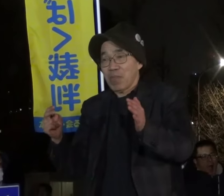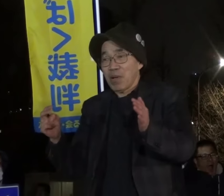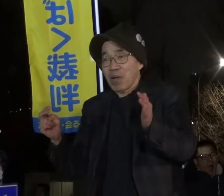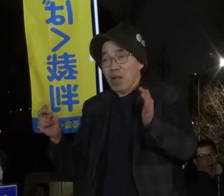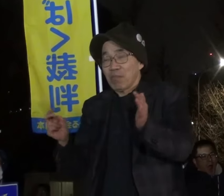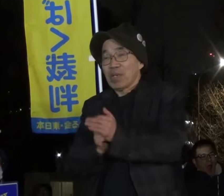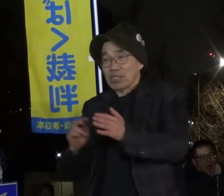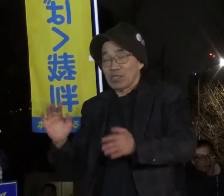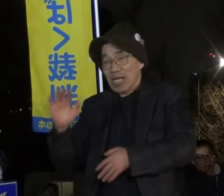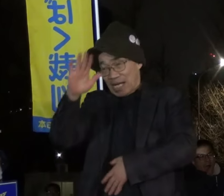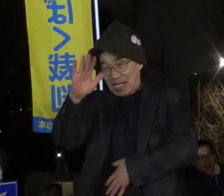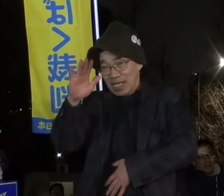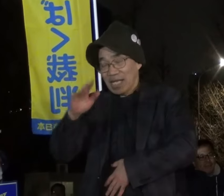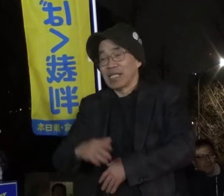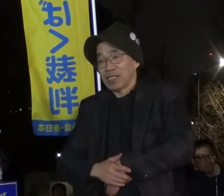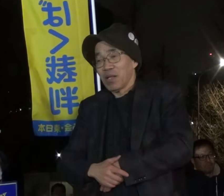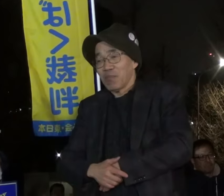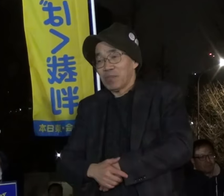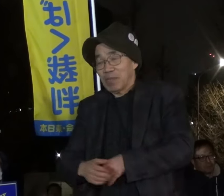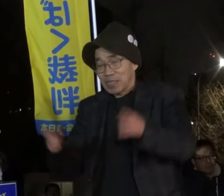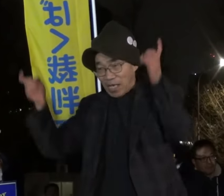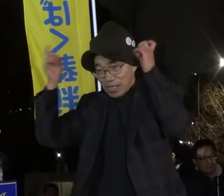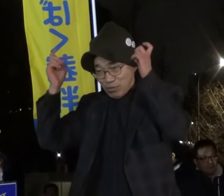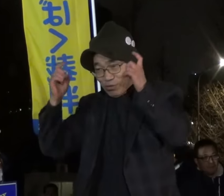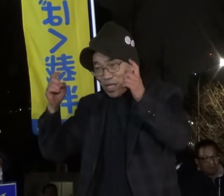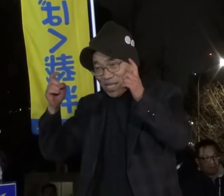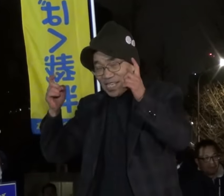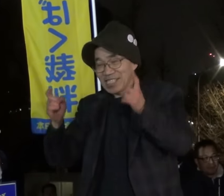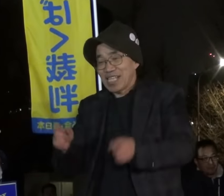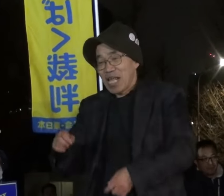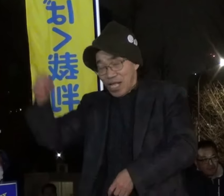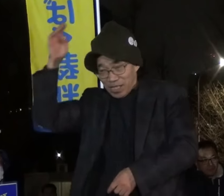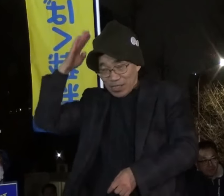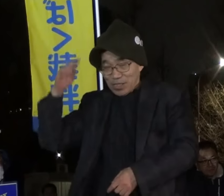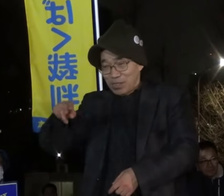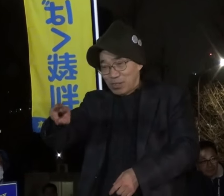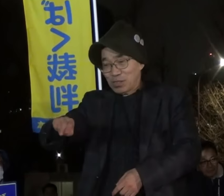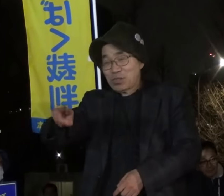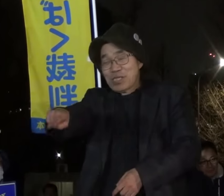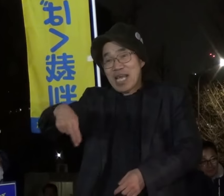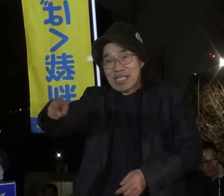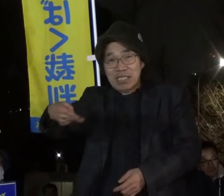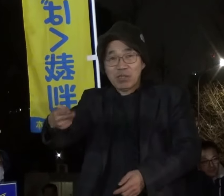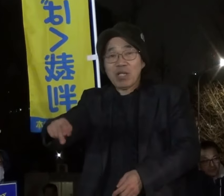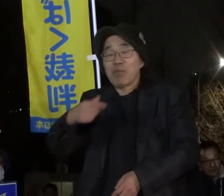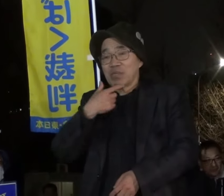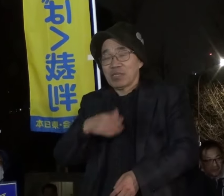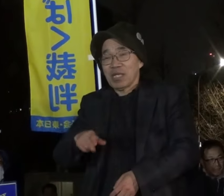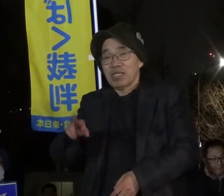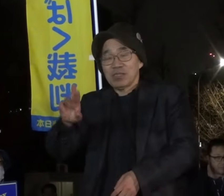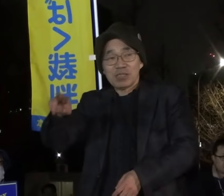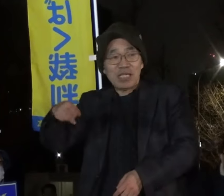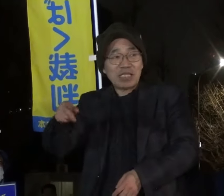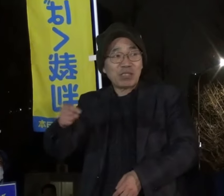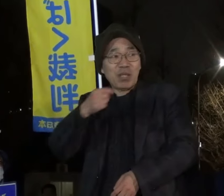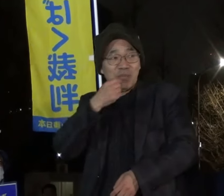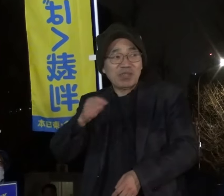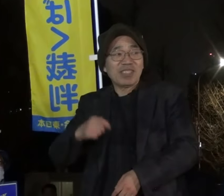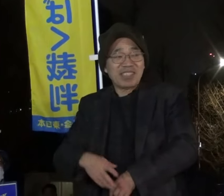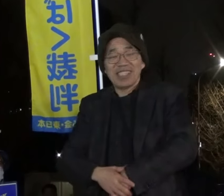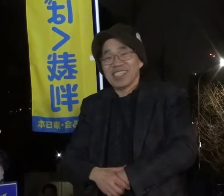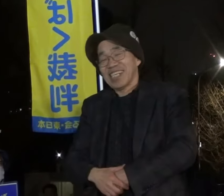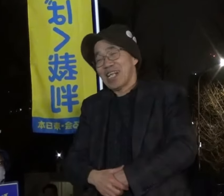すき焼き、松坂牛ですき焼きを食うんですけども、一応すき焼き食っても何もあの安倍さんへの怒りは忘れ